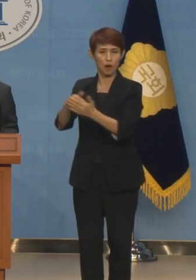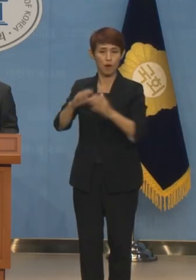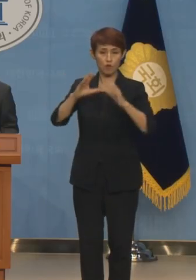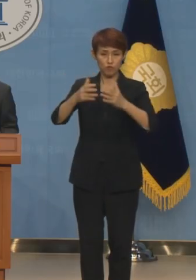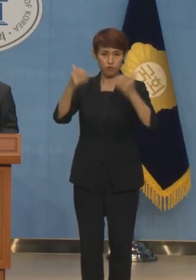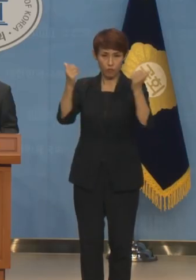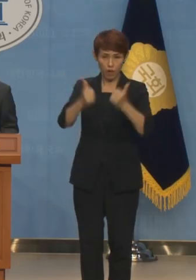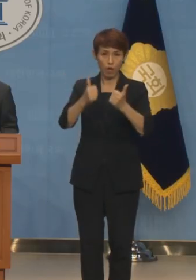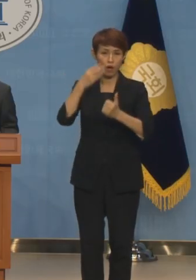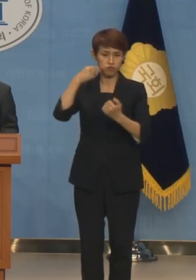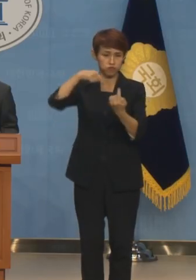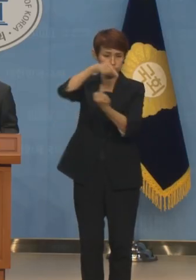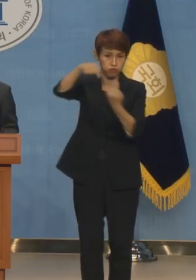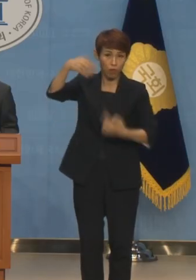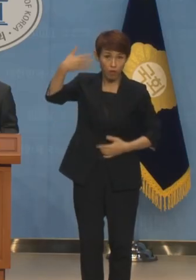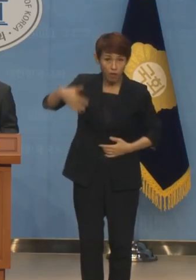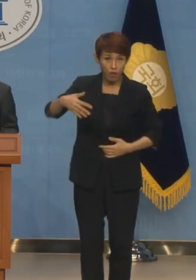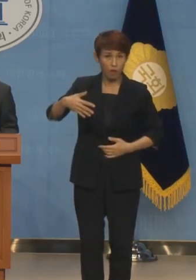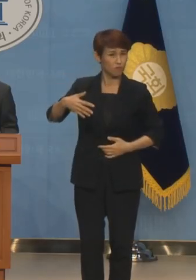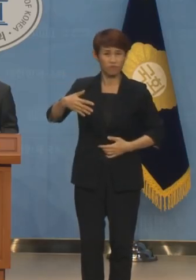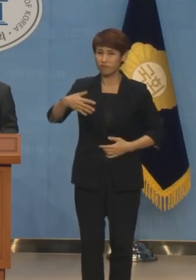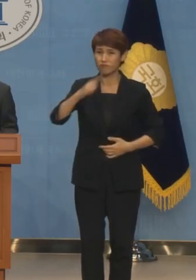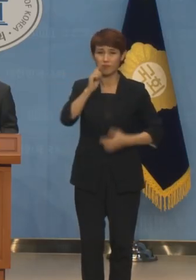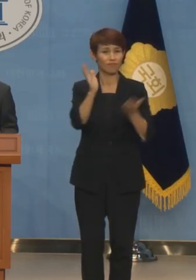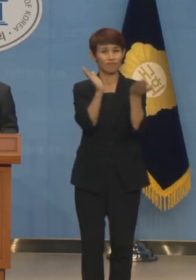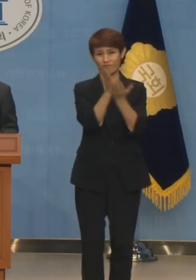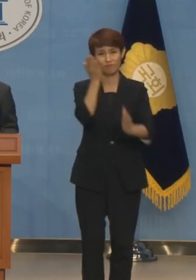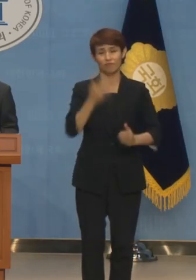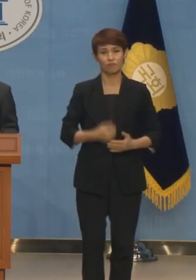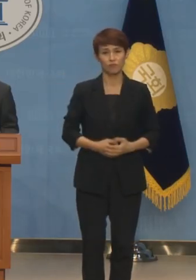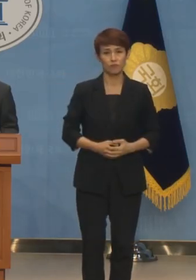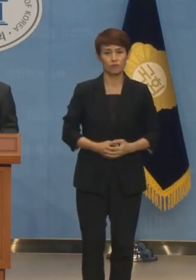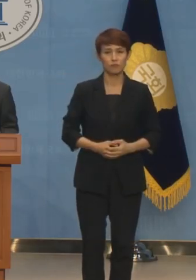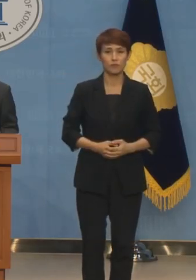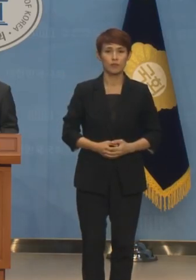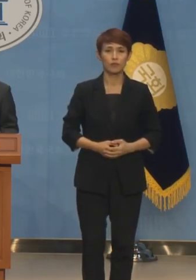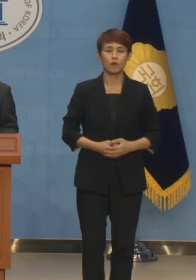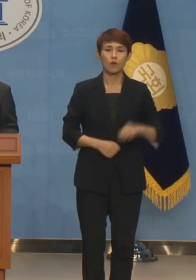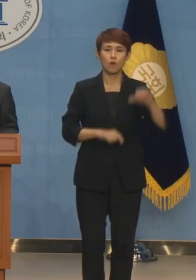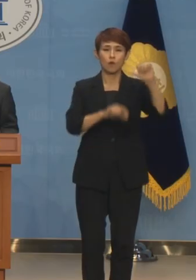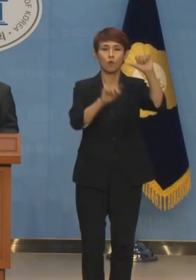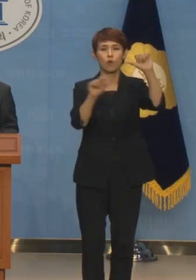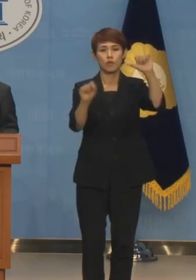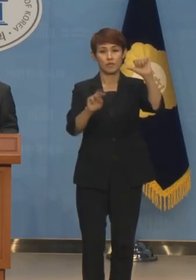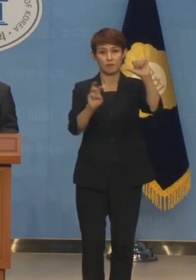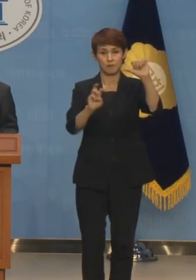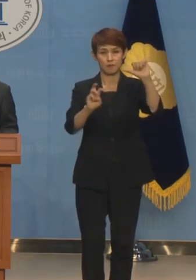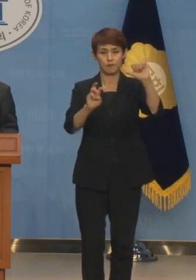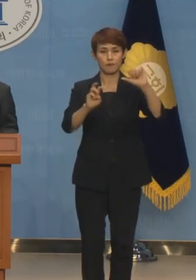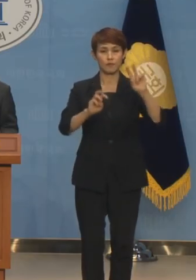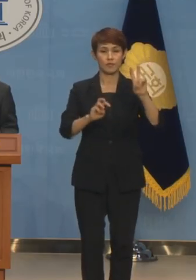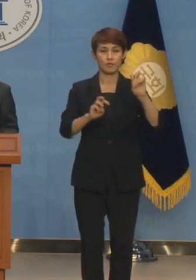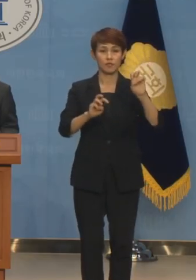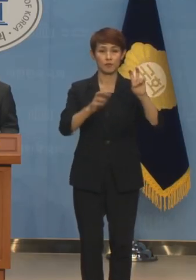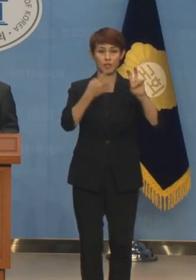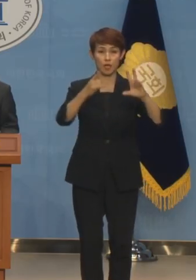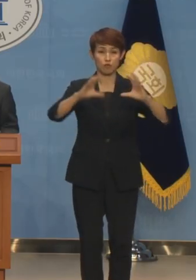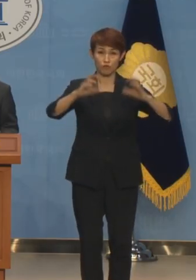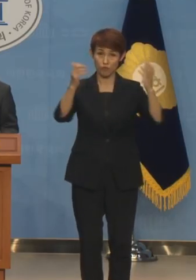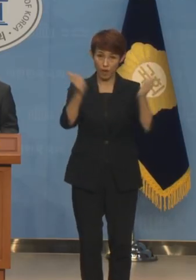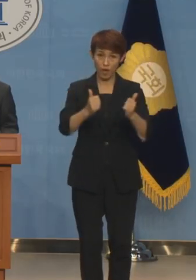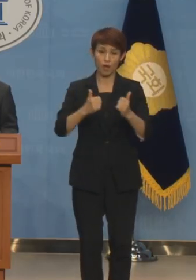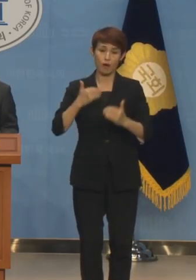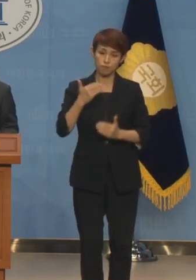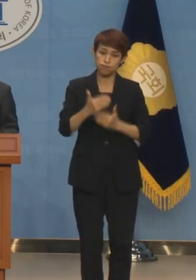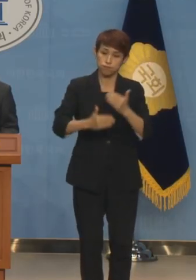정상화되지 않았다는 말도 사실과 다릅니다. 지난 5월 31일 개원한 22대 국회는